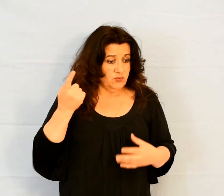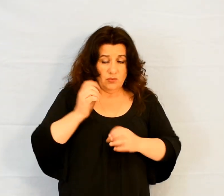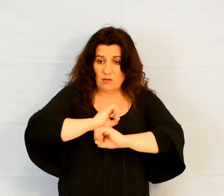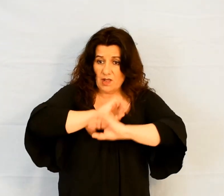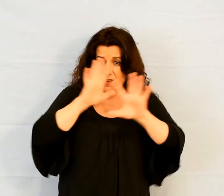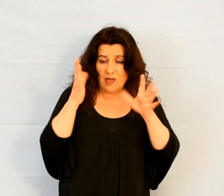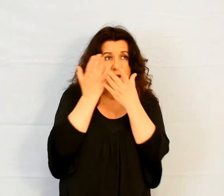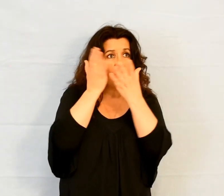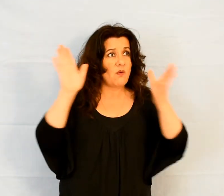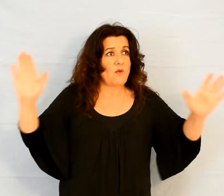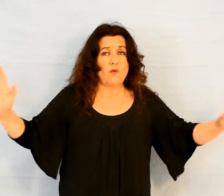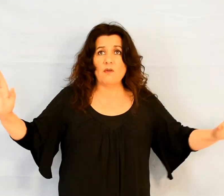Pourquoi m'interroges-tu?